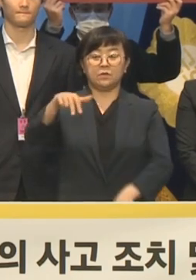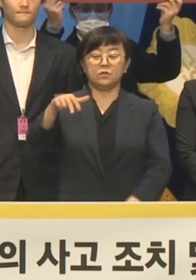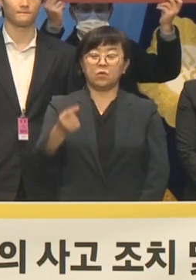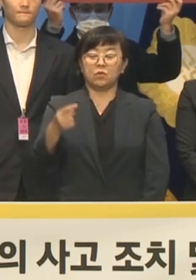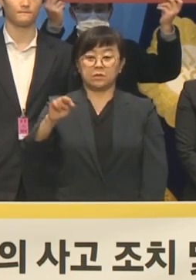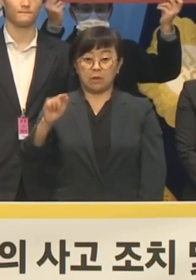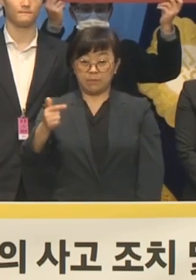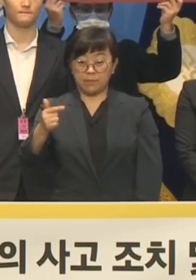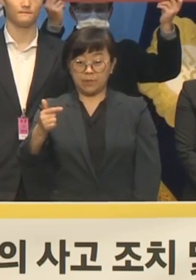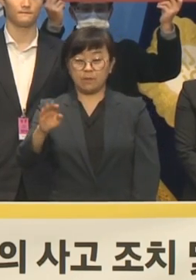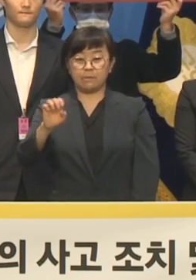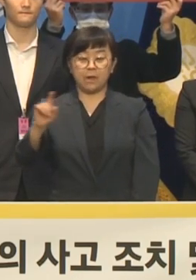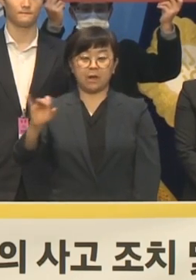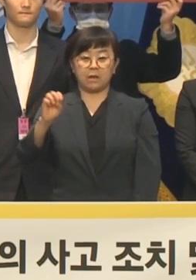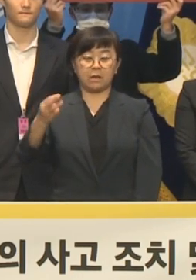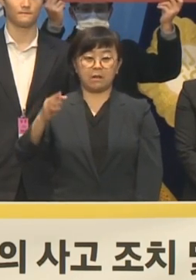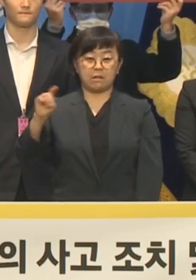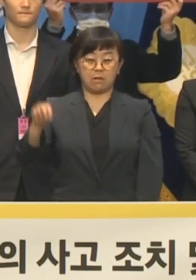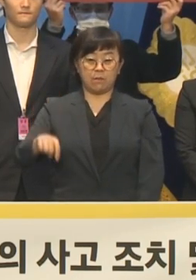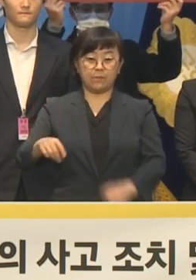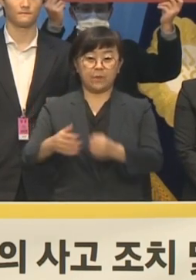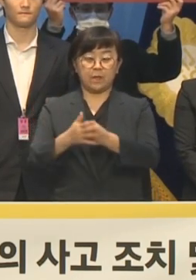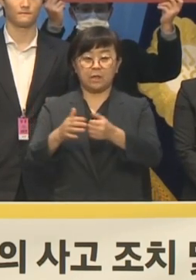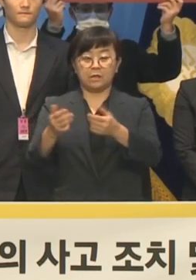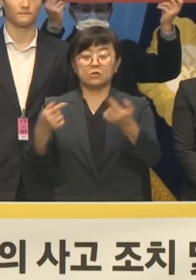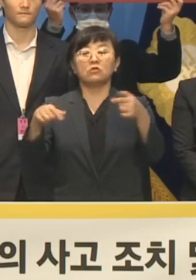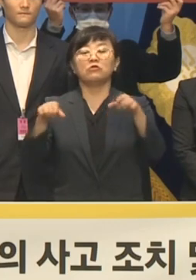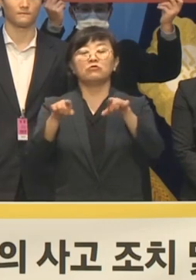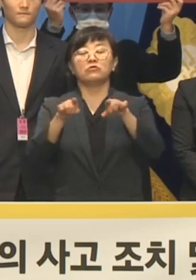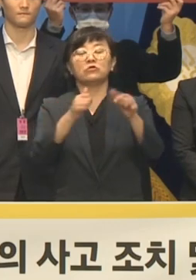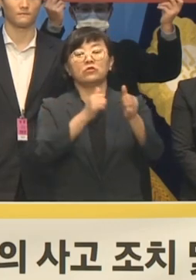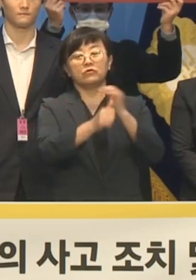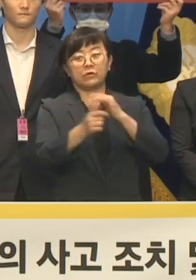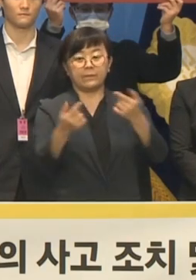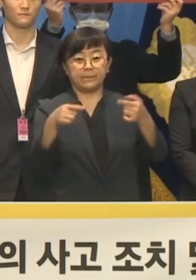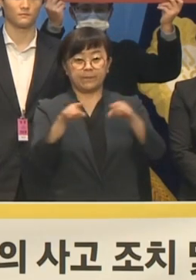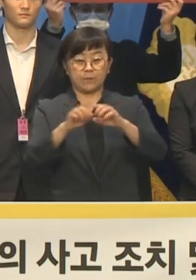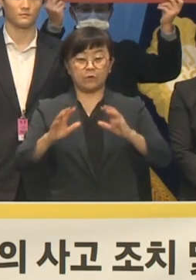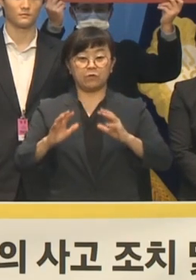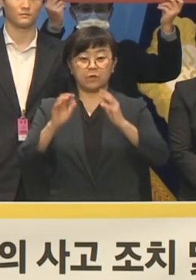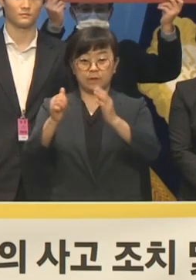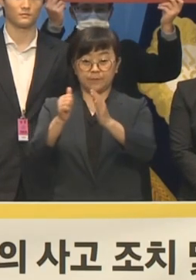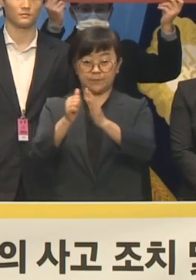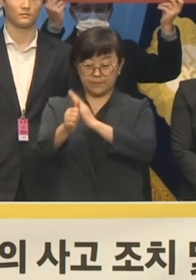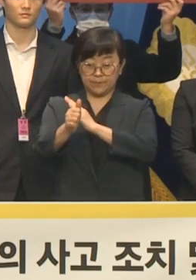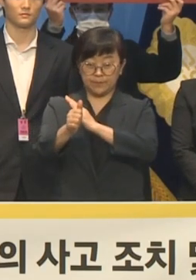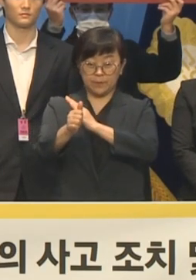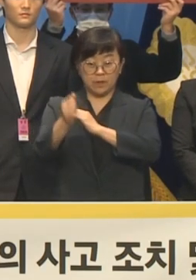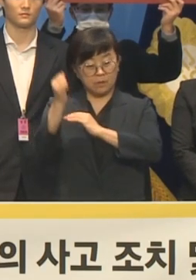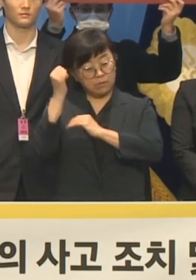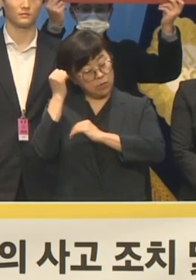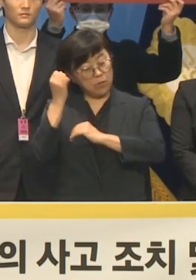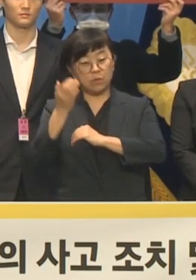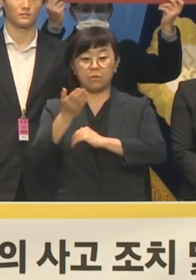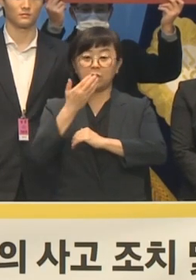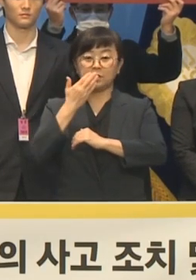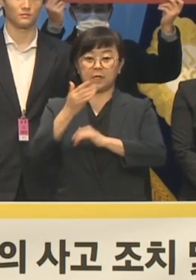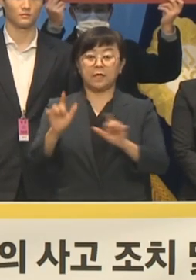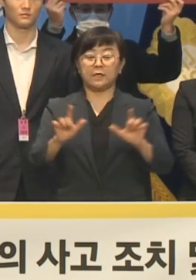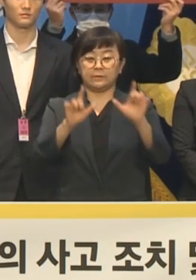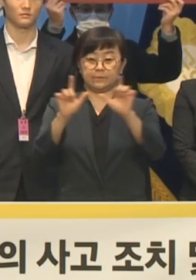파일럿은 작년부터 김정빈 선수와 함께 국가대표 합숙 훈련을 한